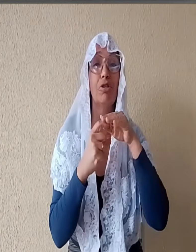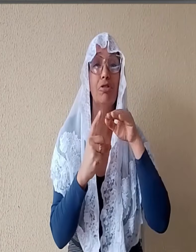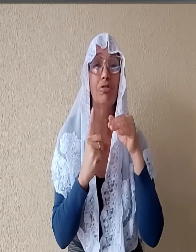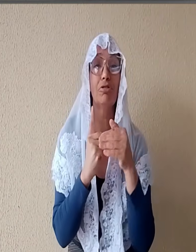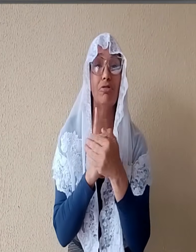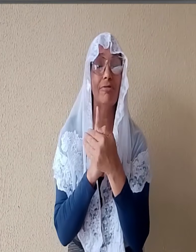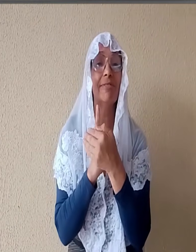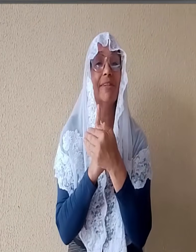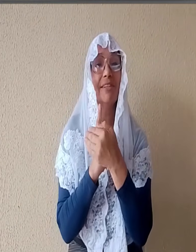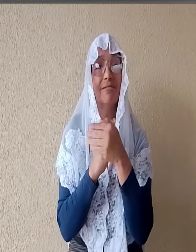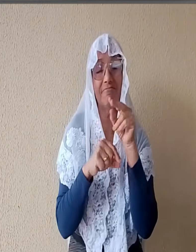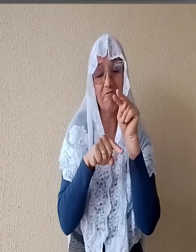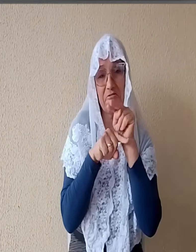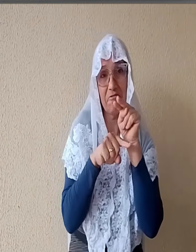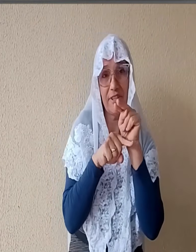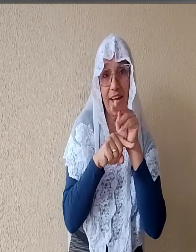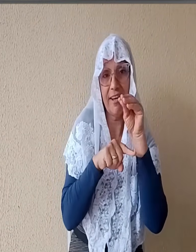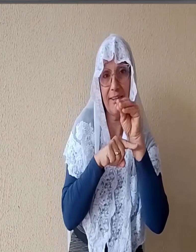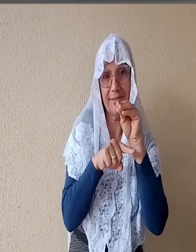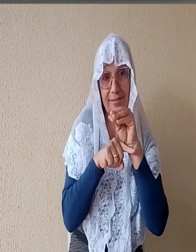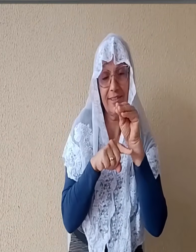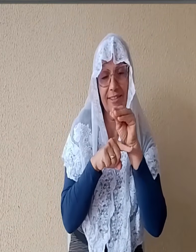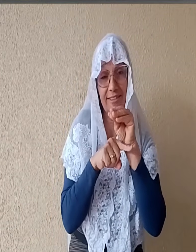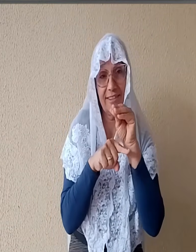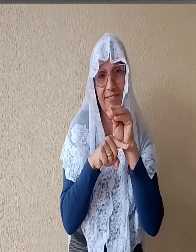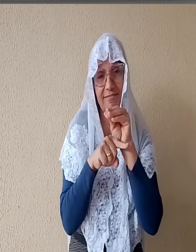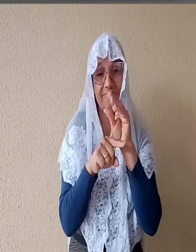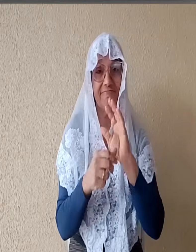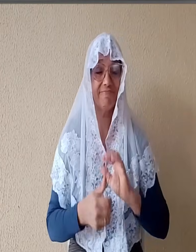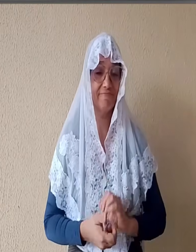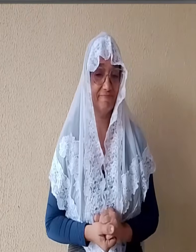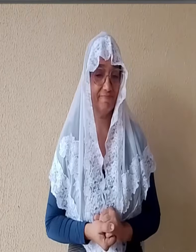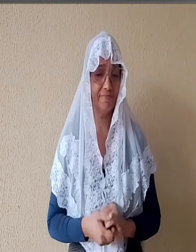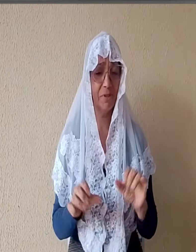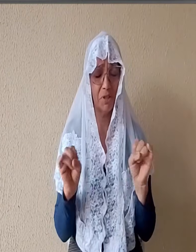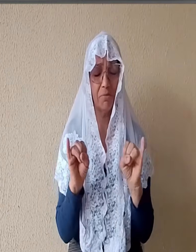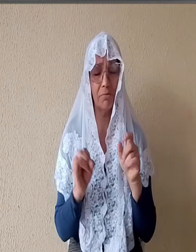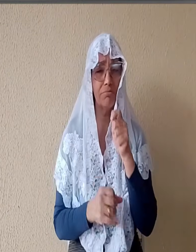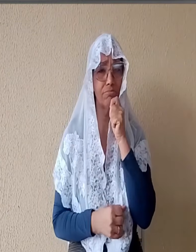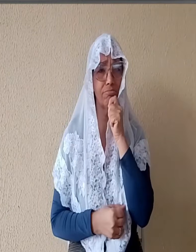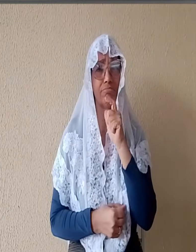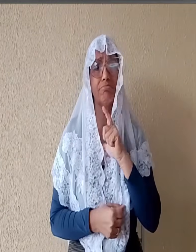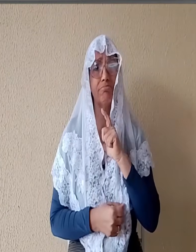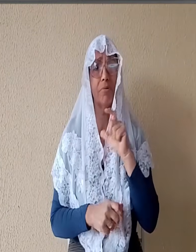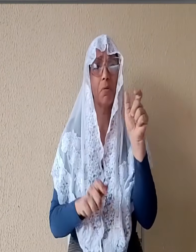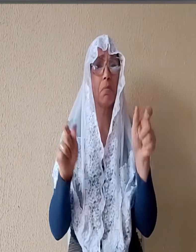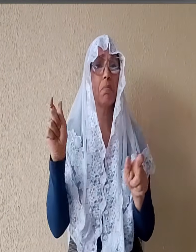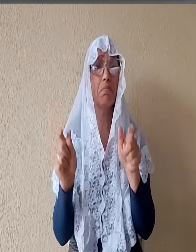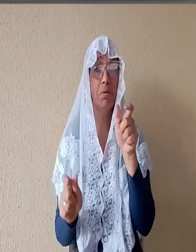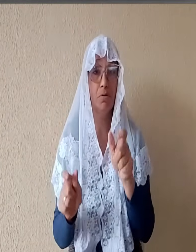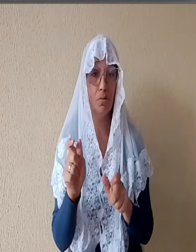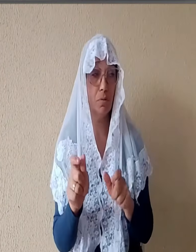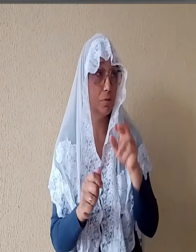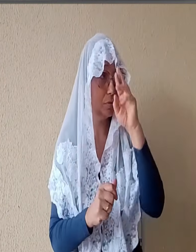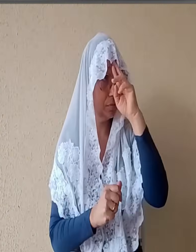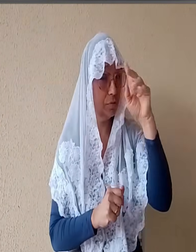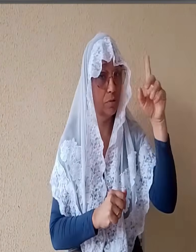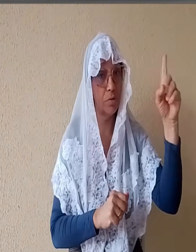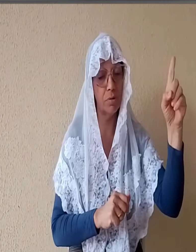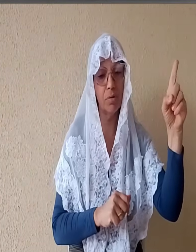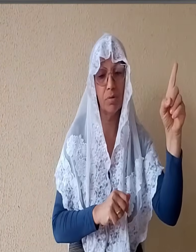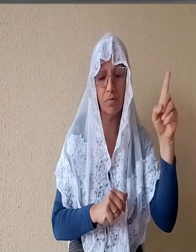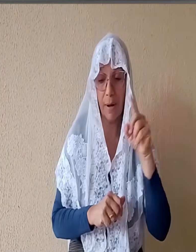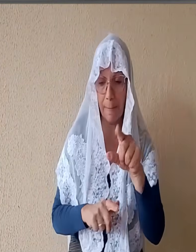estão lá, que Deus quer chamar. Tem muitos. Não existe mudança naquilo que o Senhor